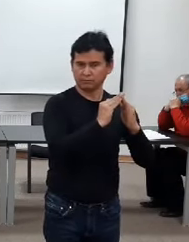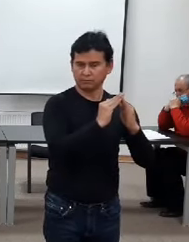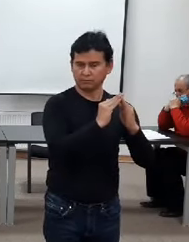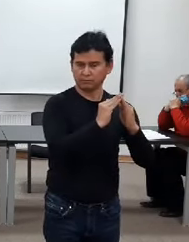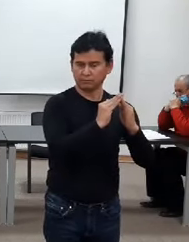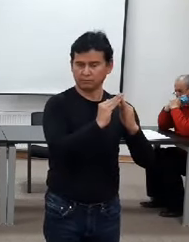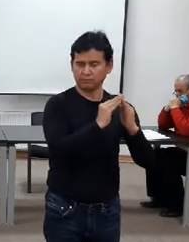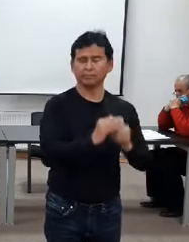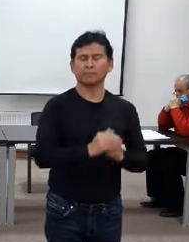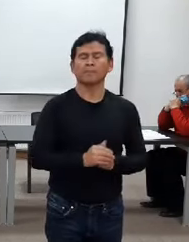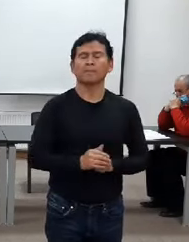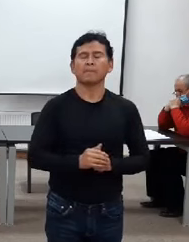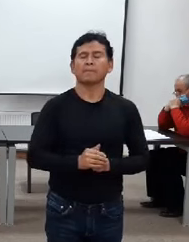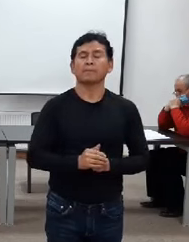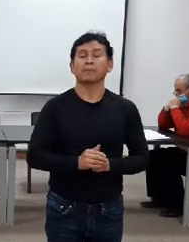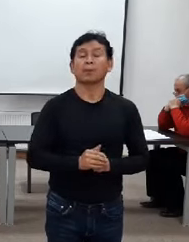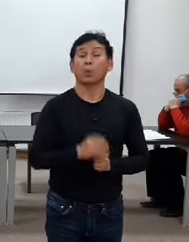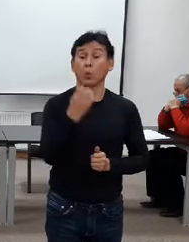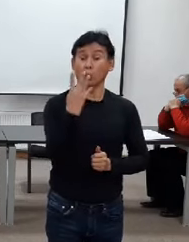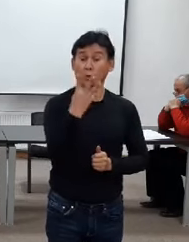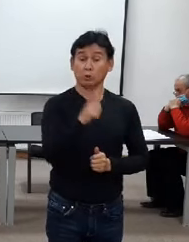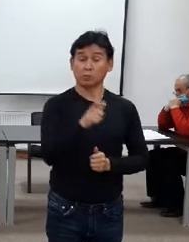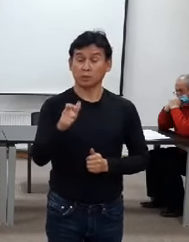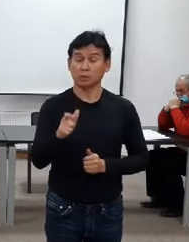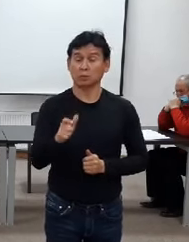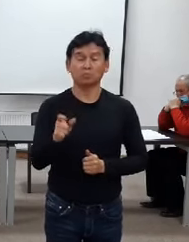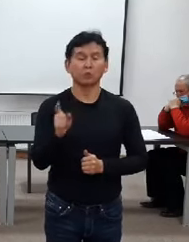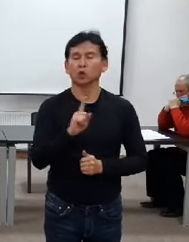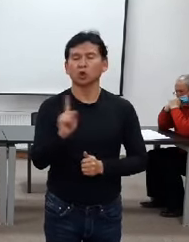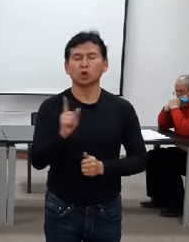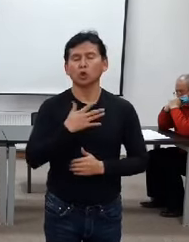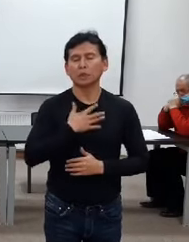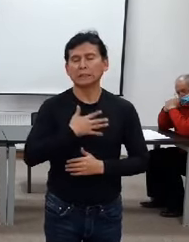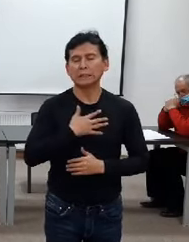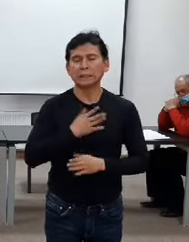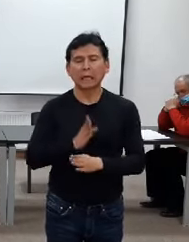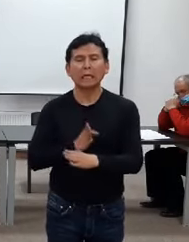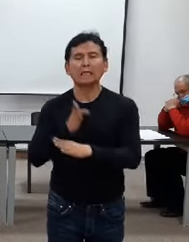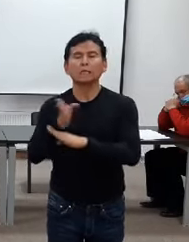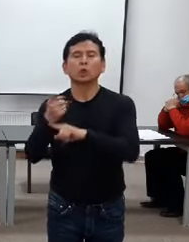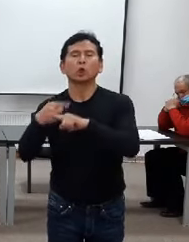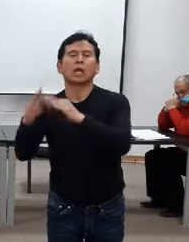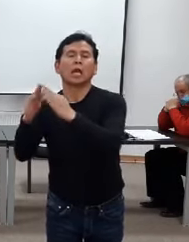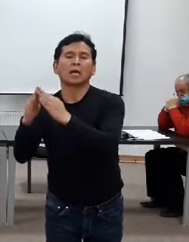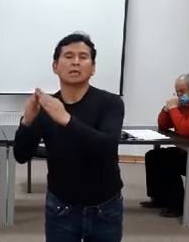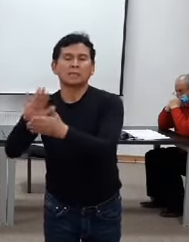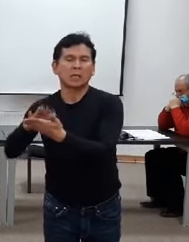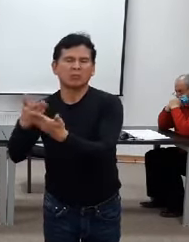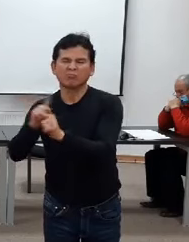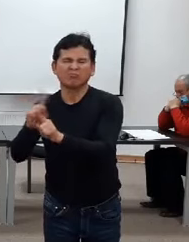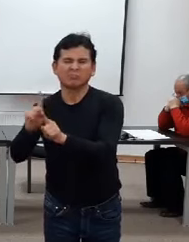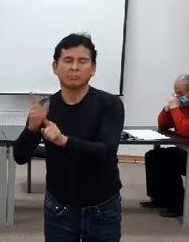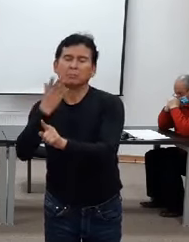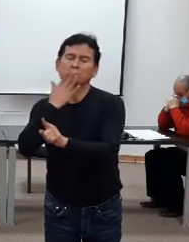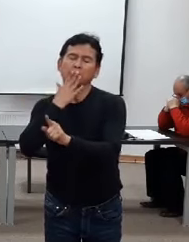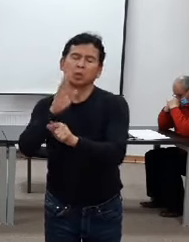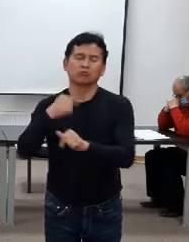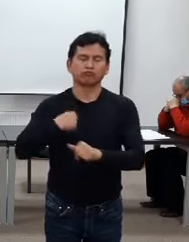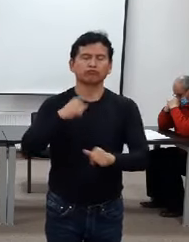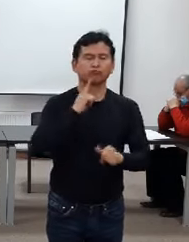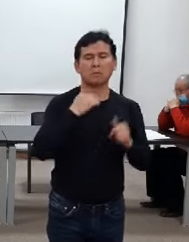en su domicilio. Las 4 personas no quisieron optar por la residencia sanitaria por efectivamente tener los